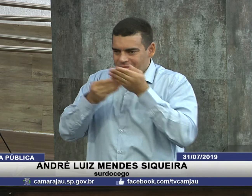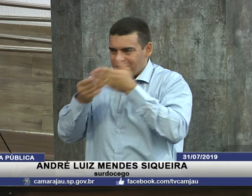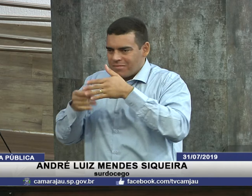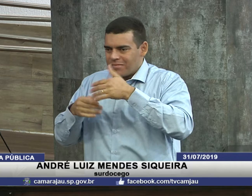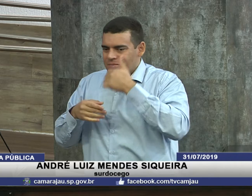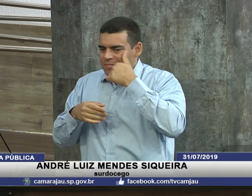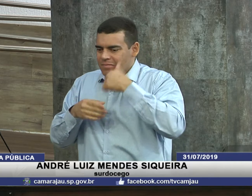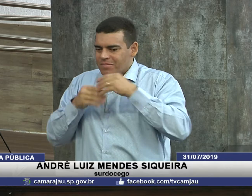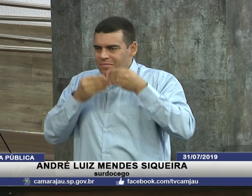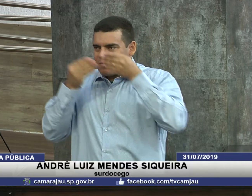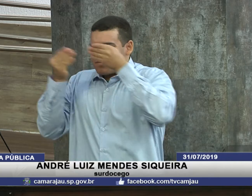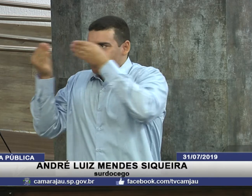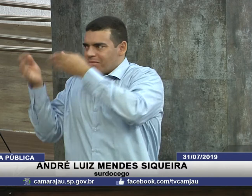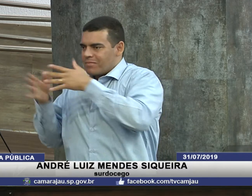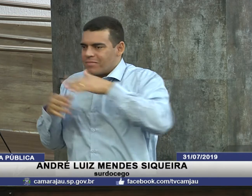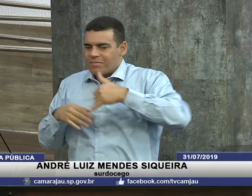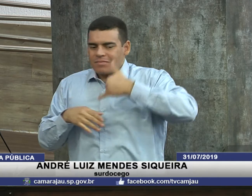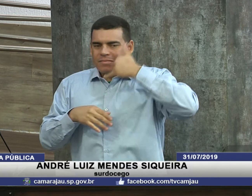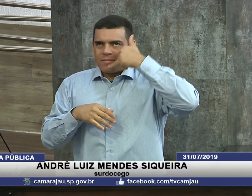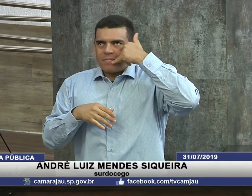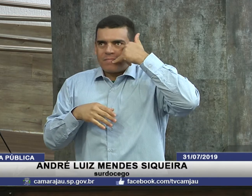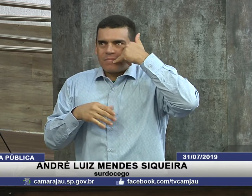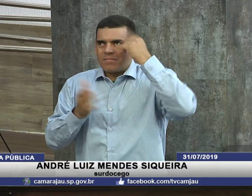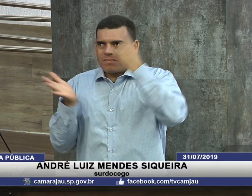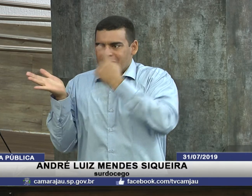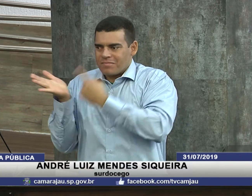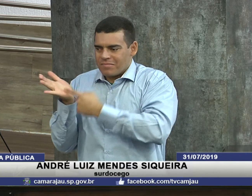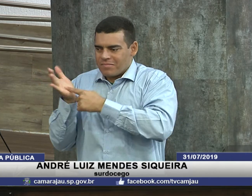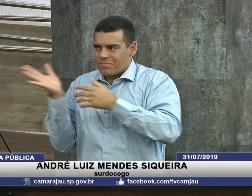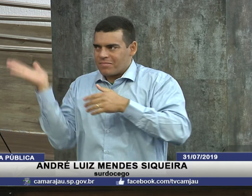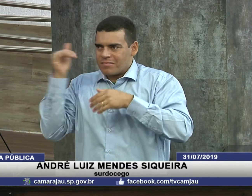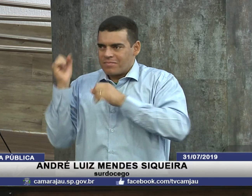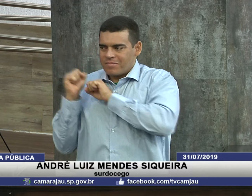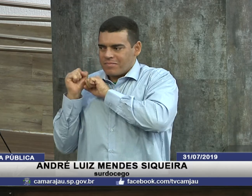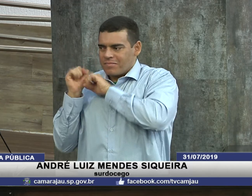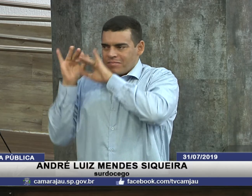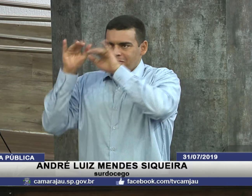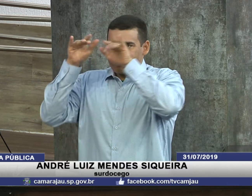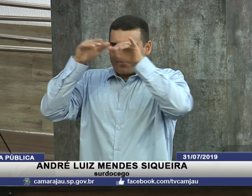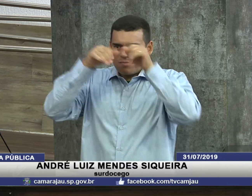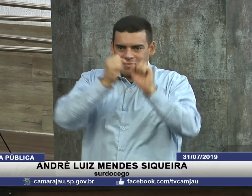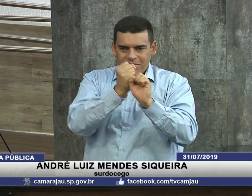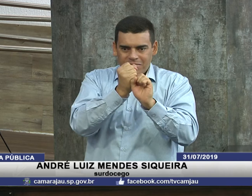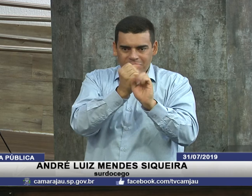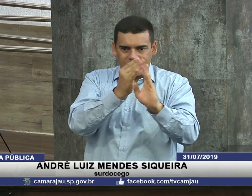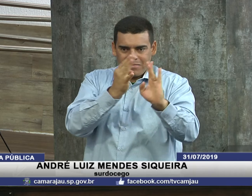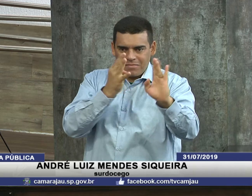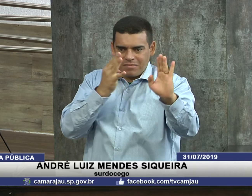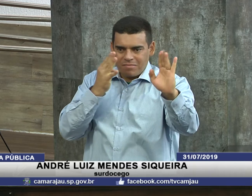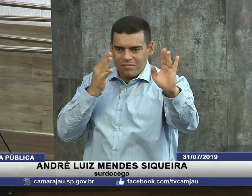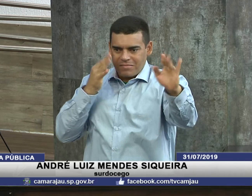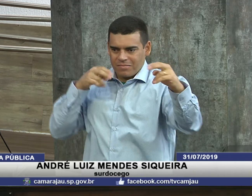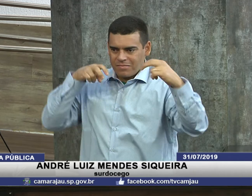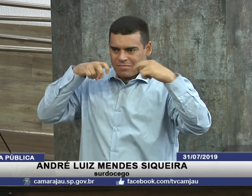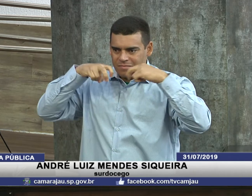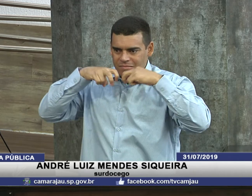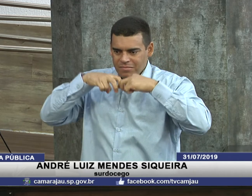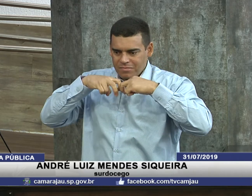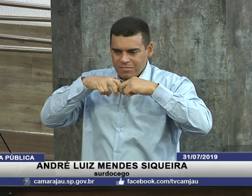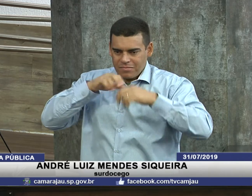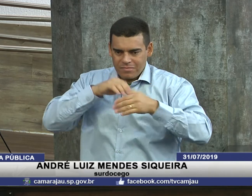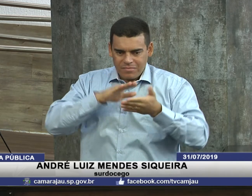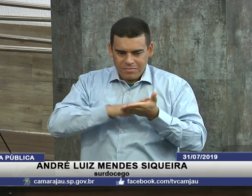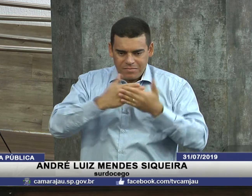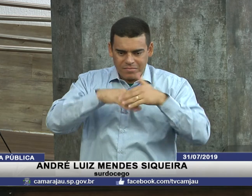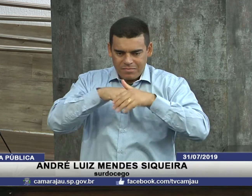que o senhor fala sinais. Viu, vamos anotar num papelzinho aqui meu telefone? Vamos um dia conversar um pouco?